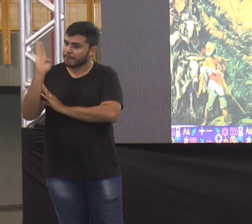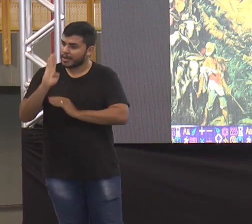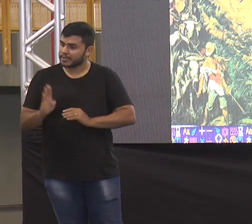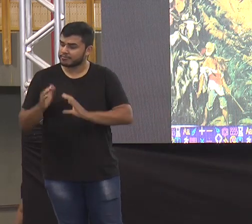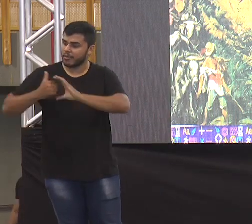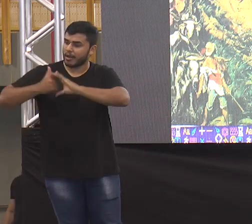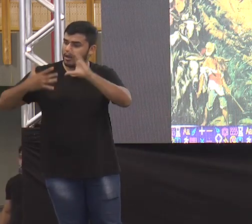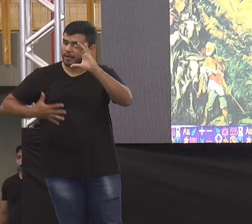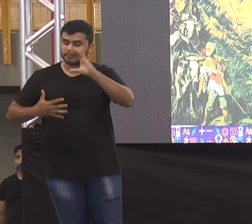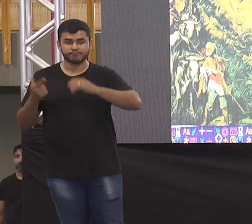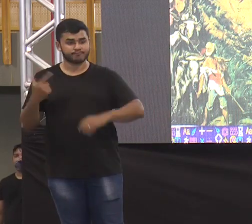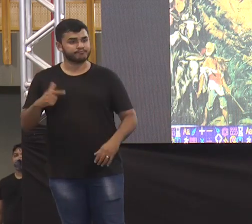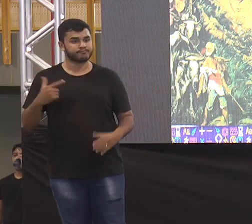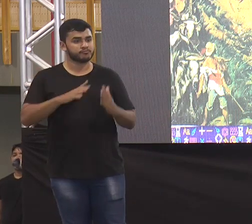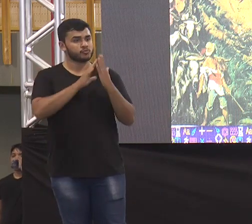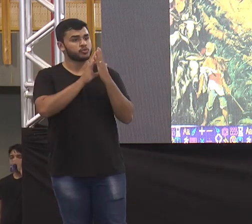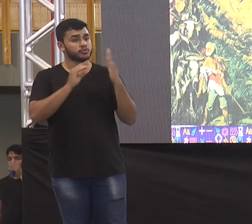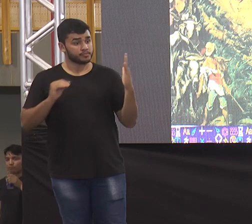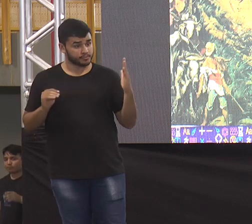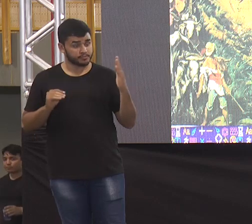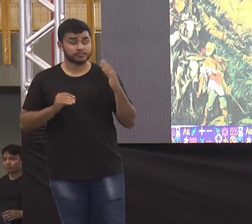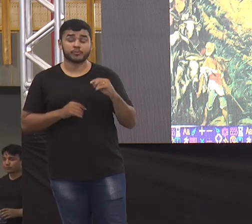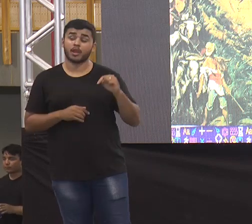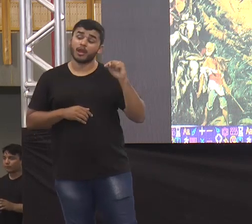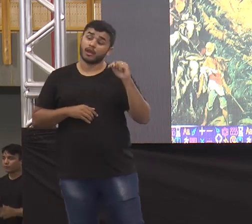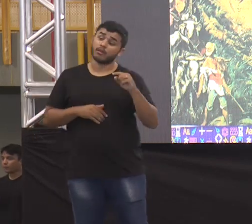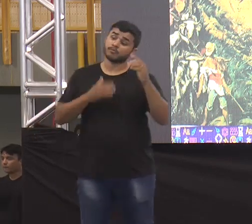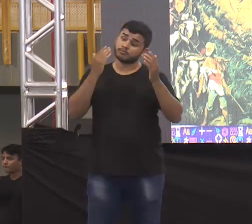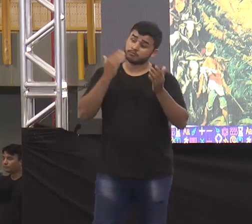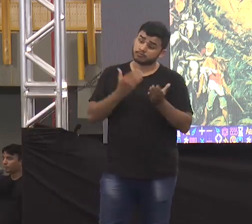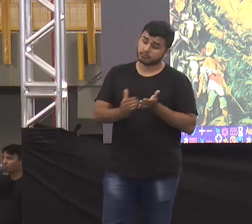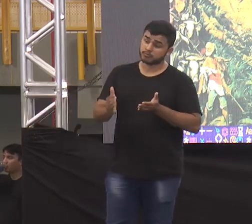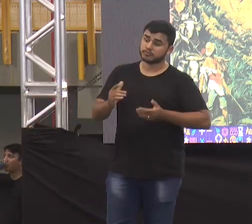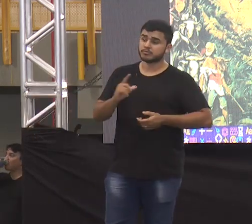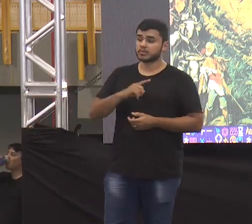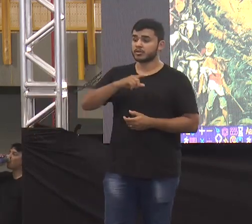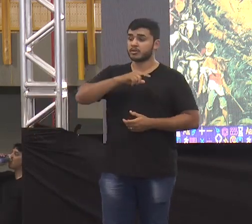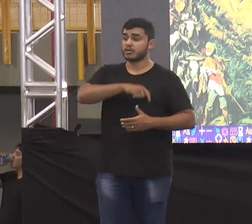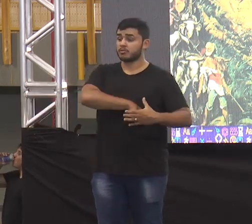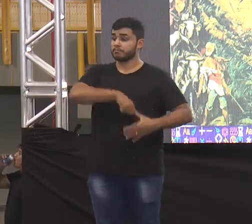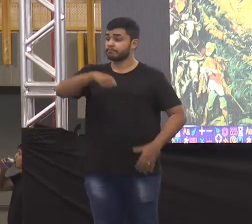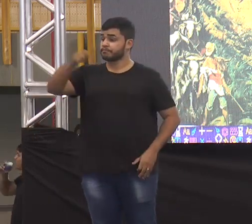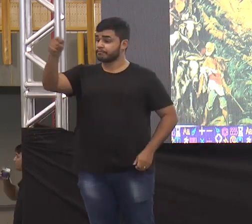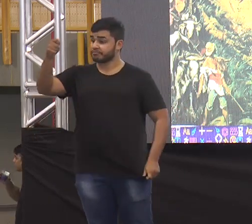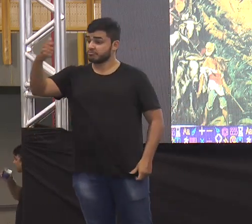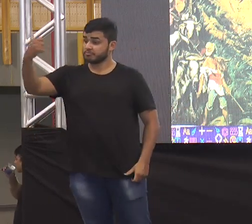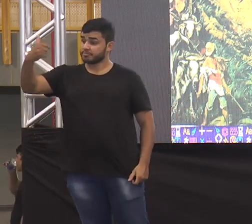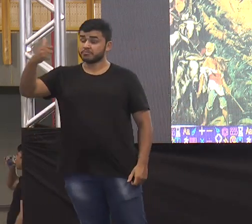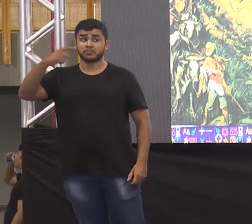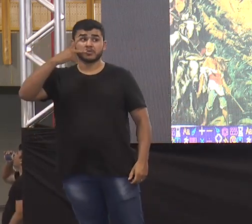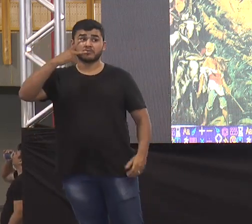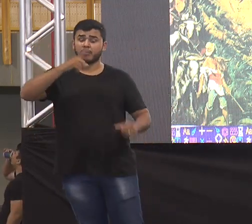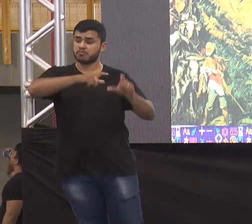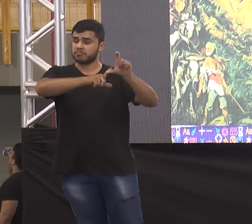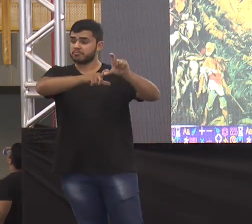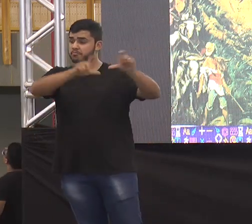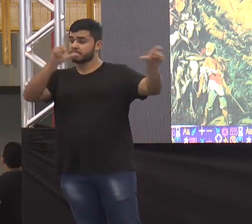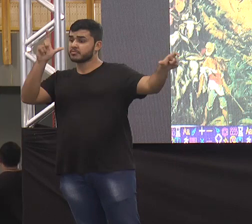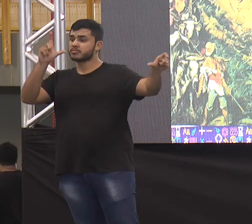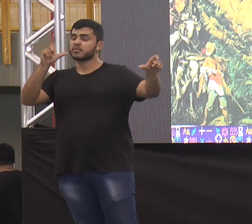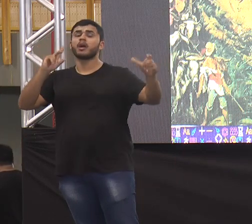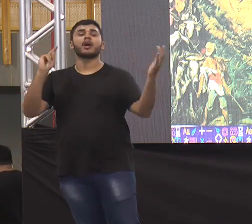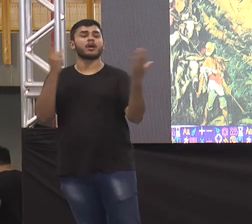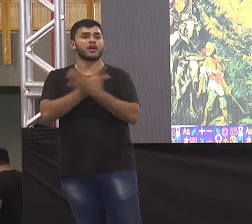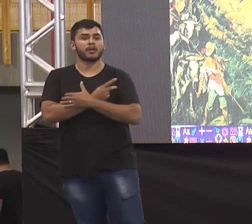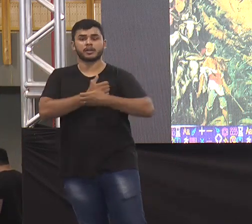Não havia. Nós nos tornamos independentes por uma canetada e de um dia para o outro deixamos de